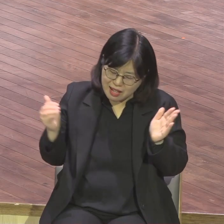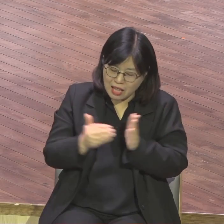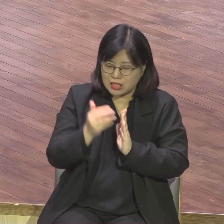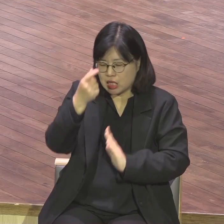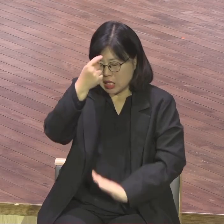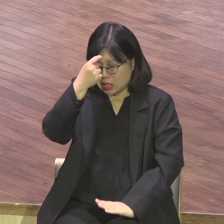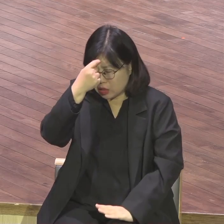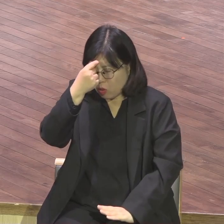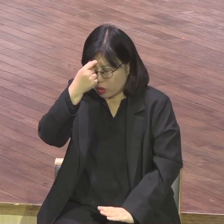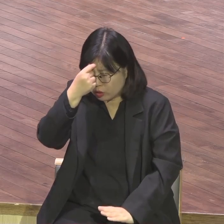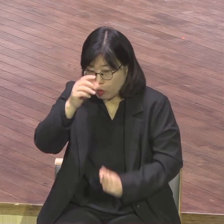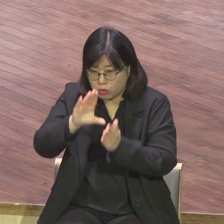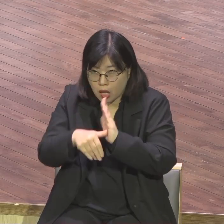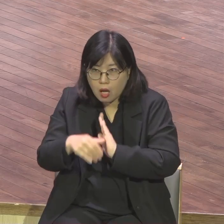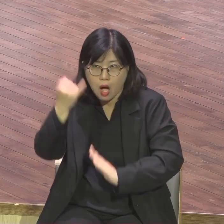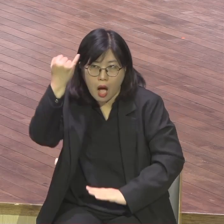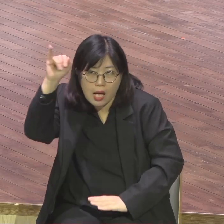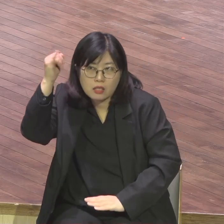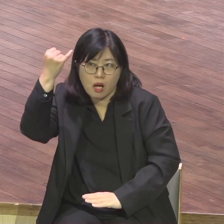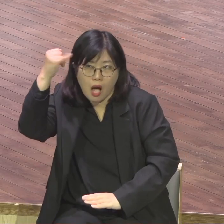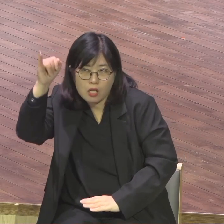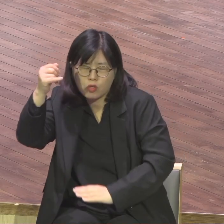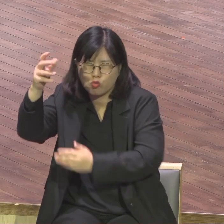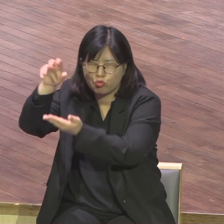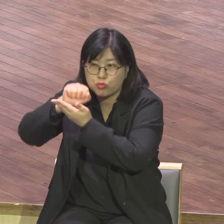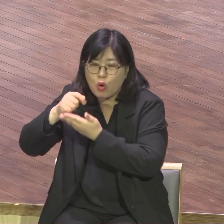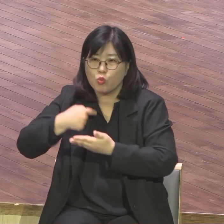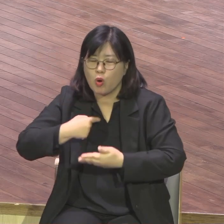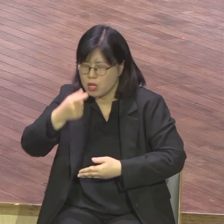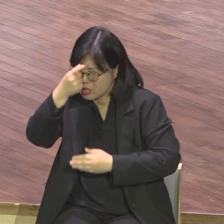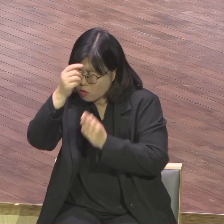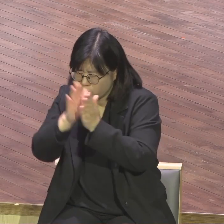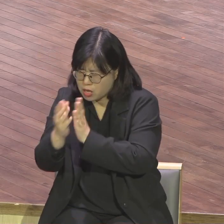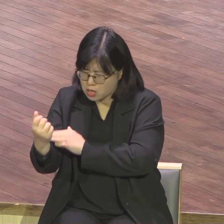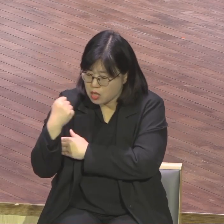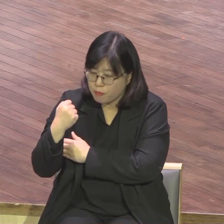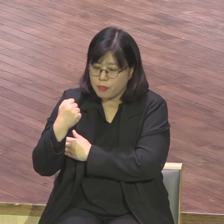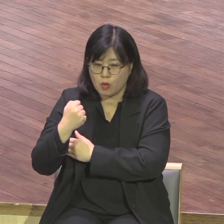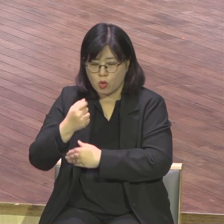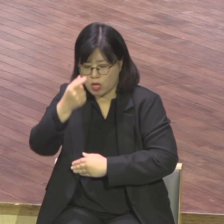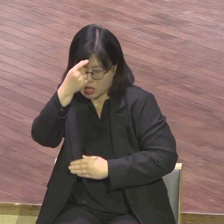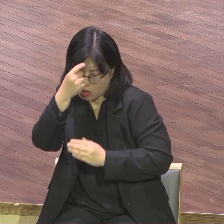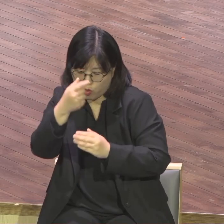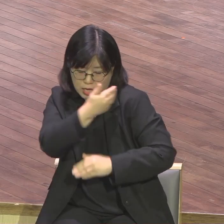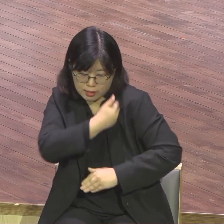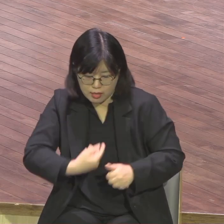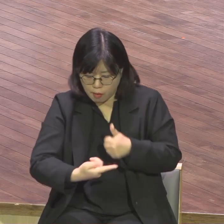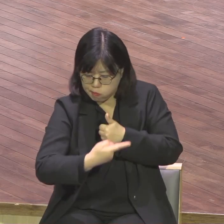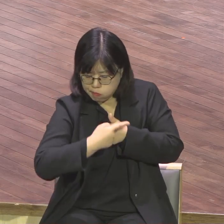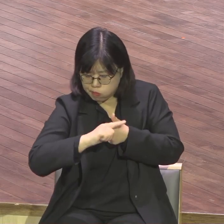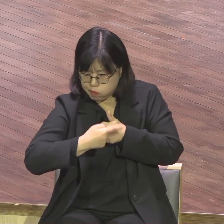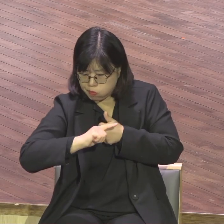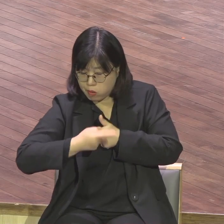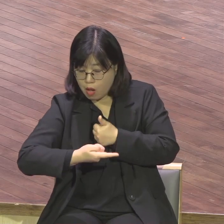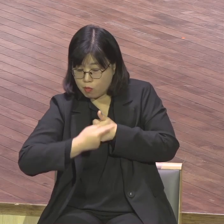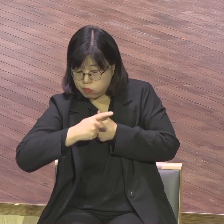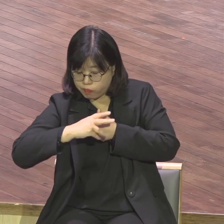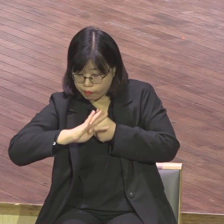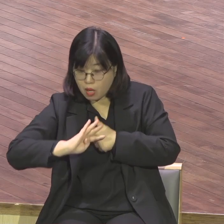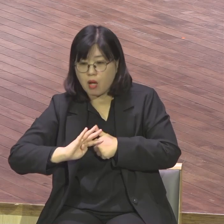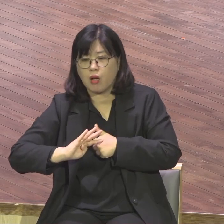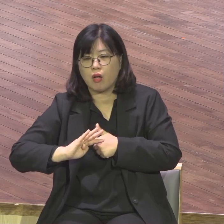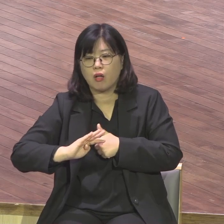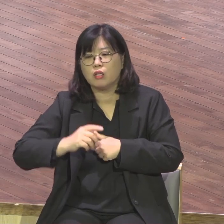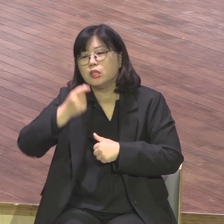주시더라고. 생각나게 하시리라. 깨닫게 하시리라. 동기 없으면 다 인도받아요. 자기 생각, 자기